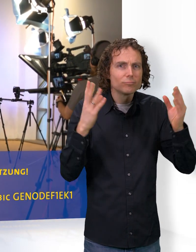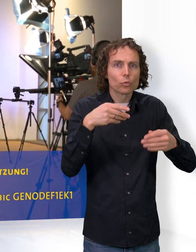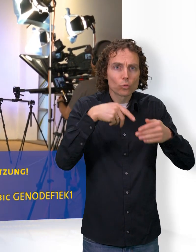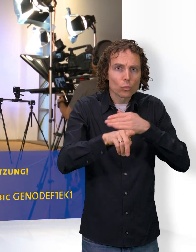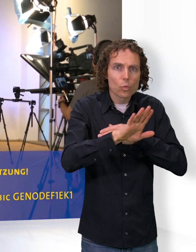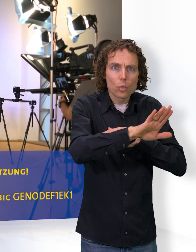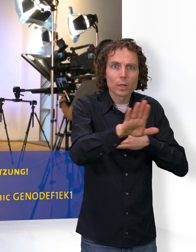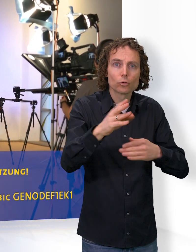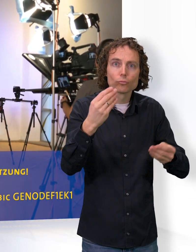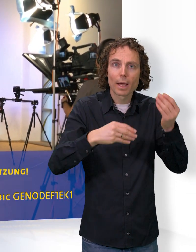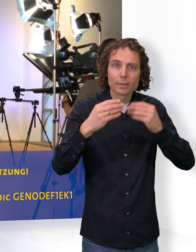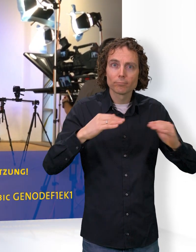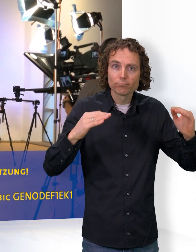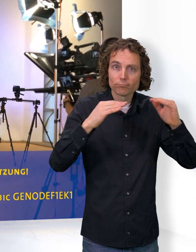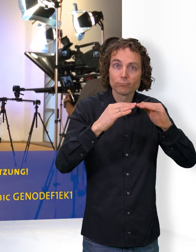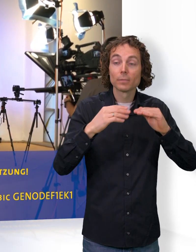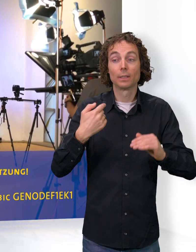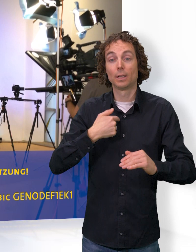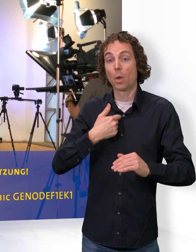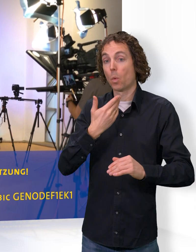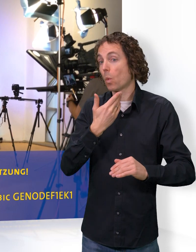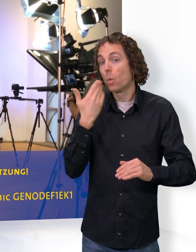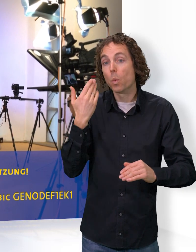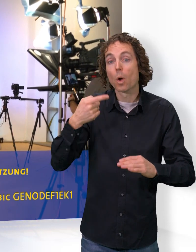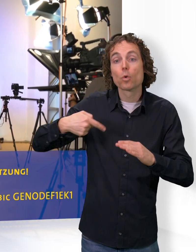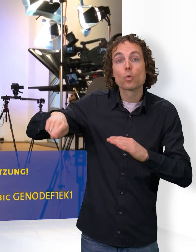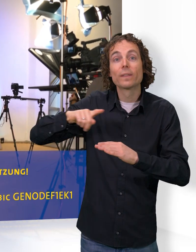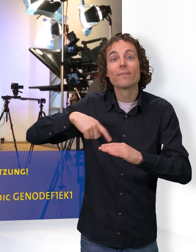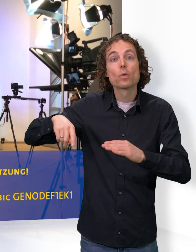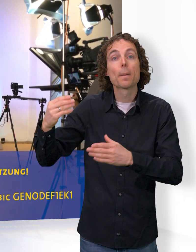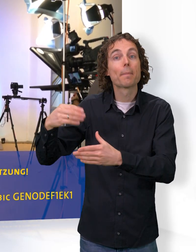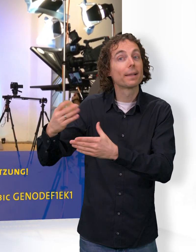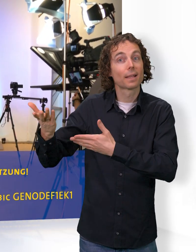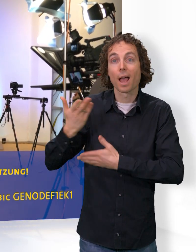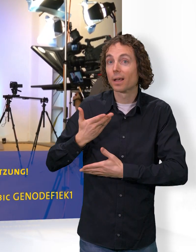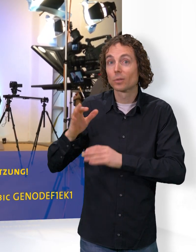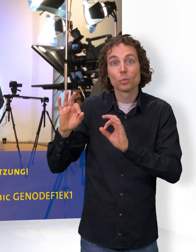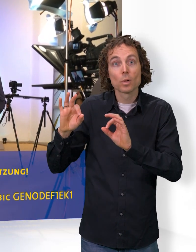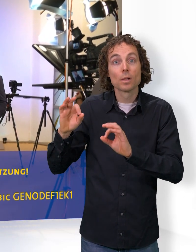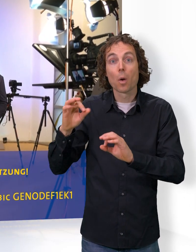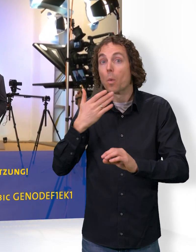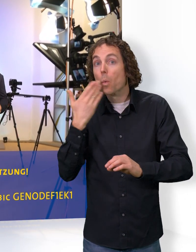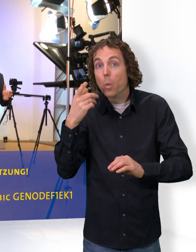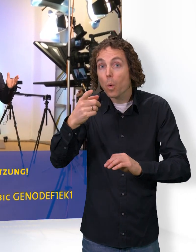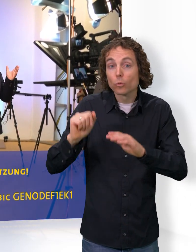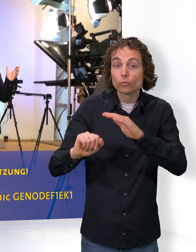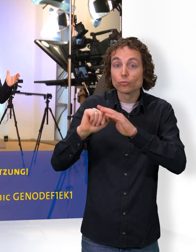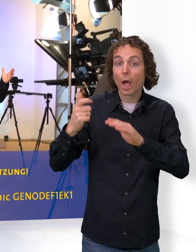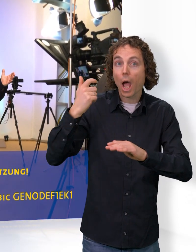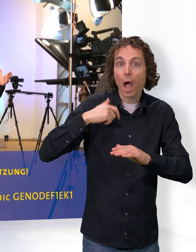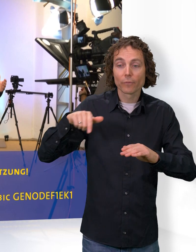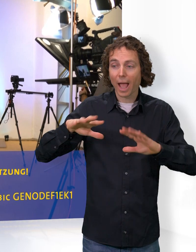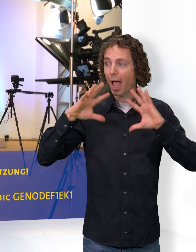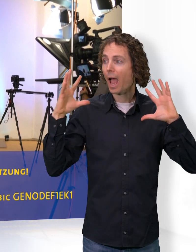Ihre Spenden gedeckt. Wir bekommen keine Rundfunkbeiträge. Und ohne Ihre Unterstützung wäre